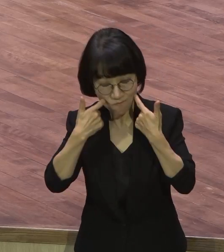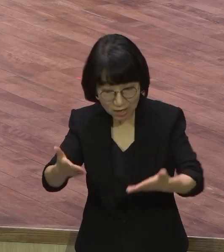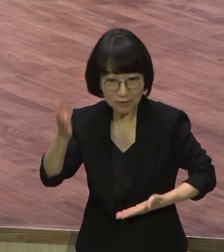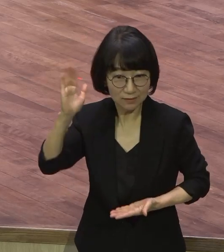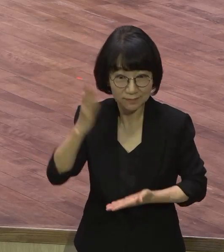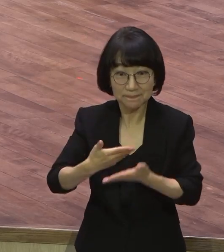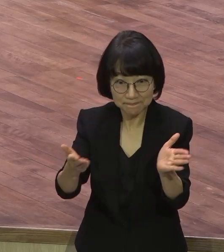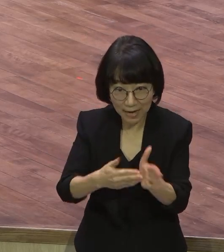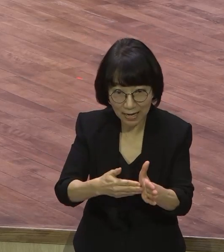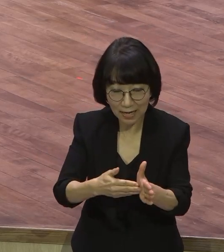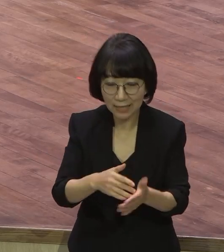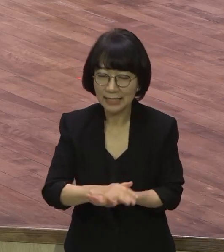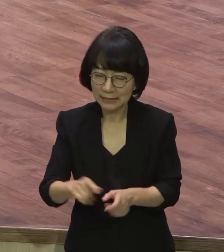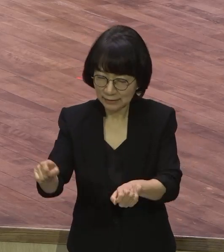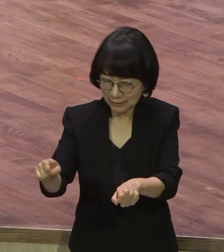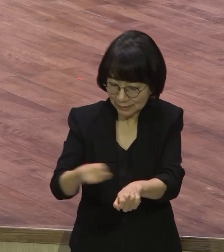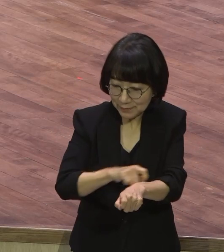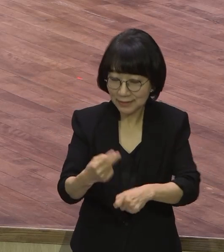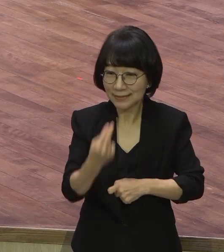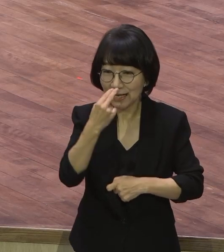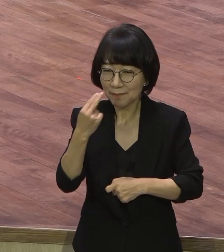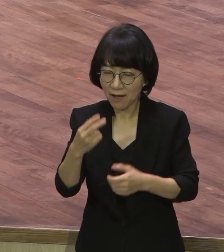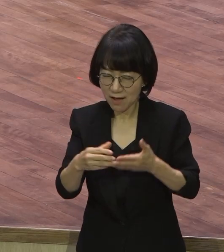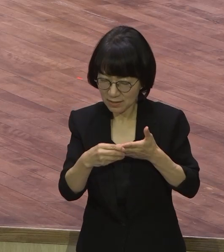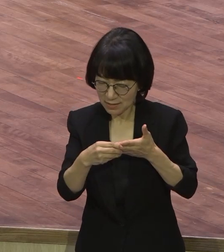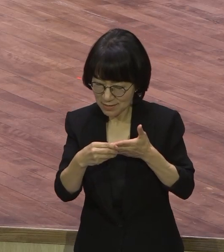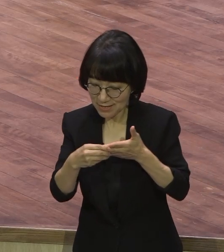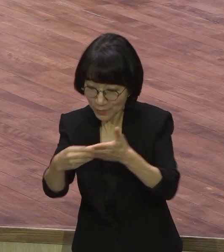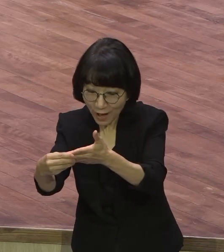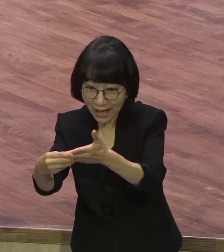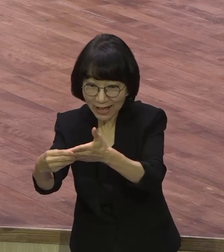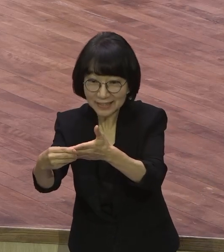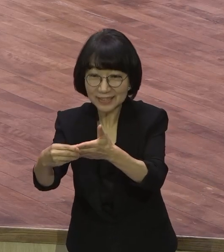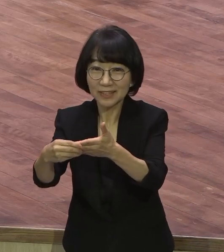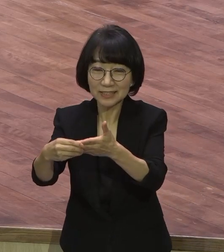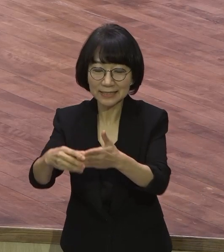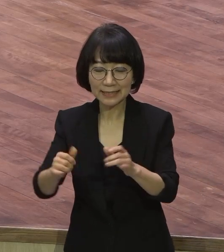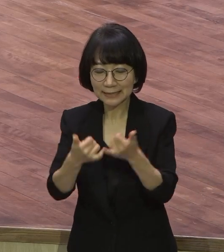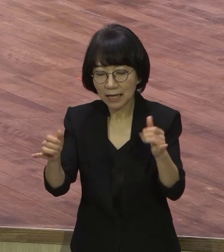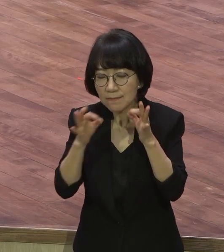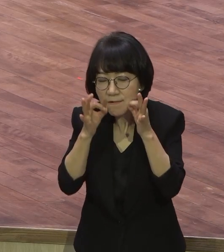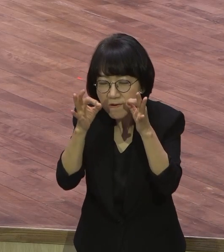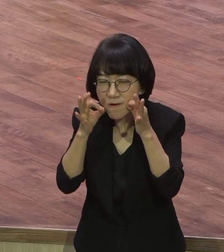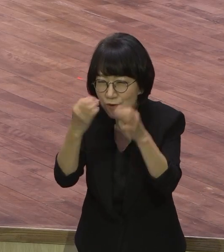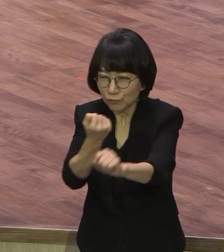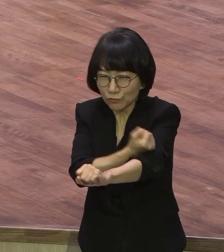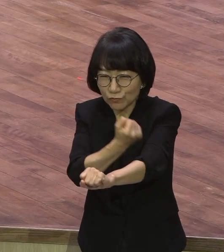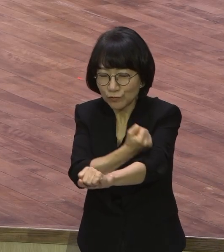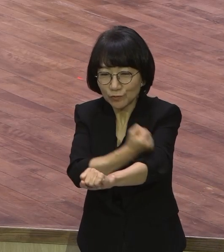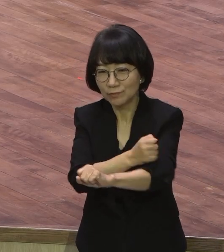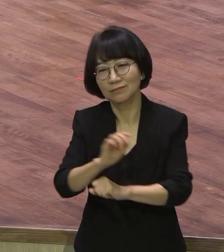특별히 생명으로 인도하는 이 구원의 진리는 어떤 인간의 노력과 행위로